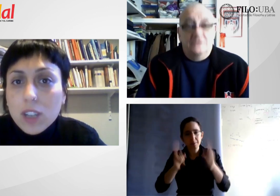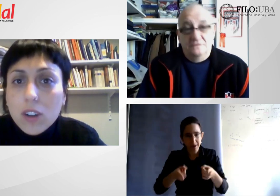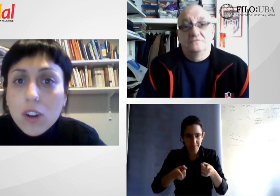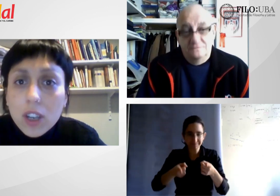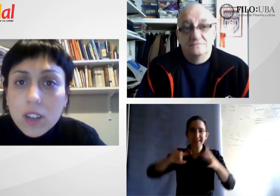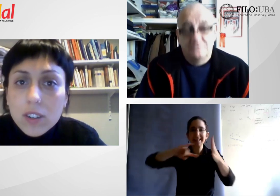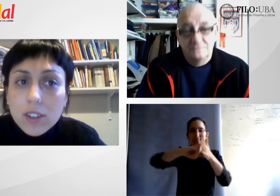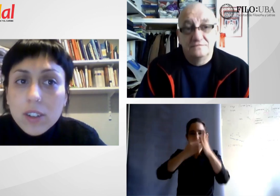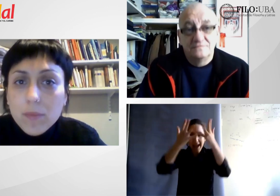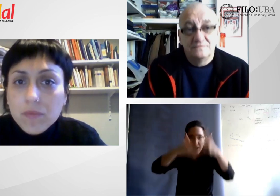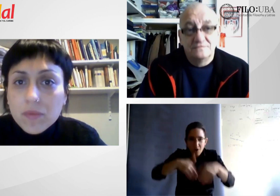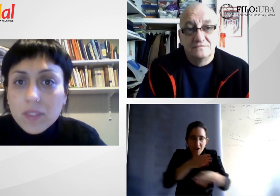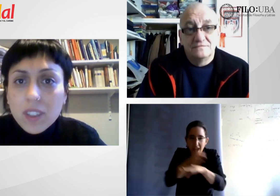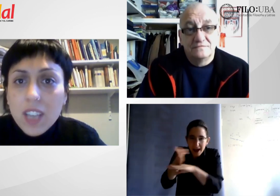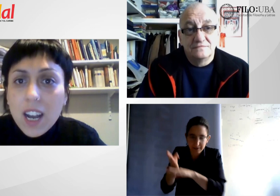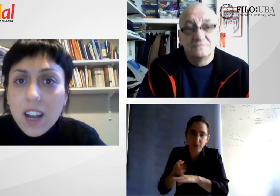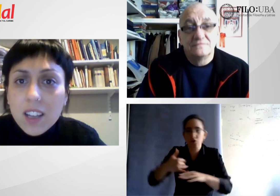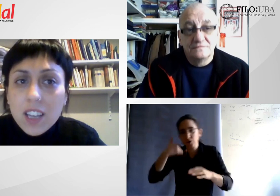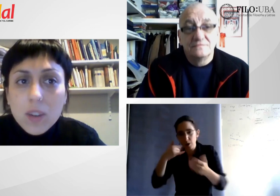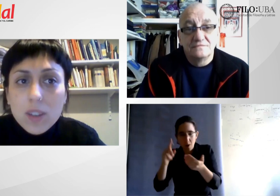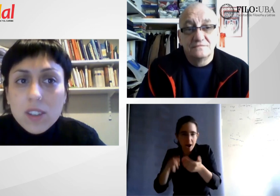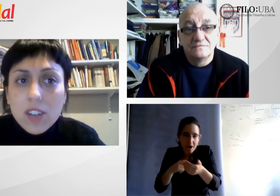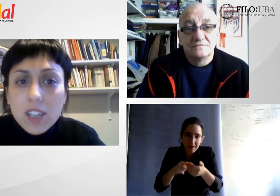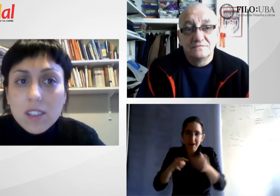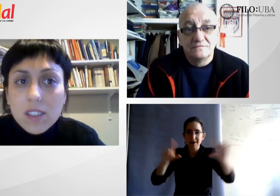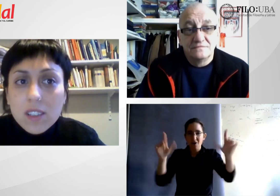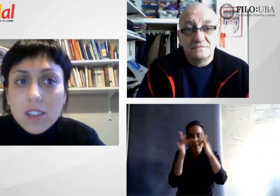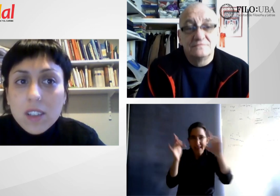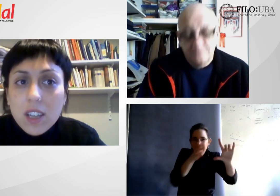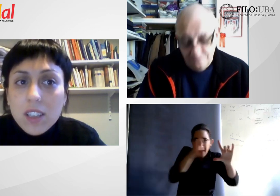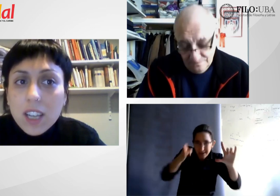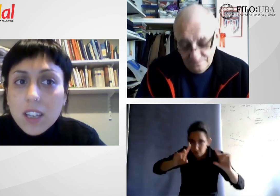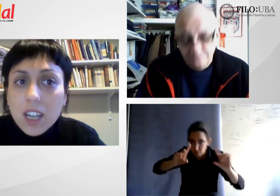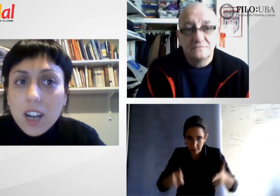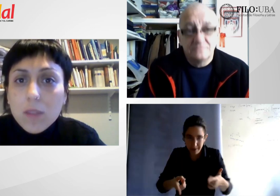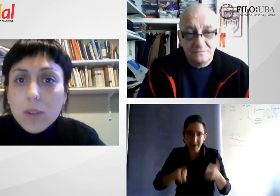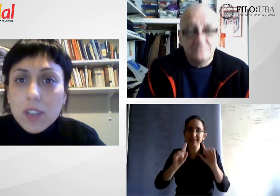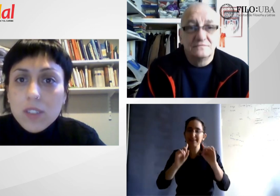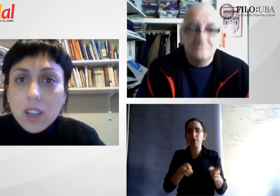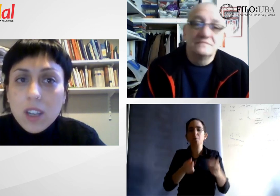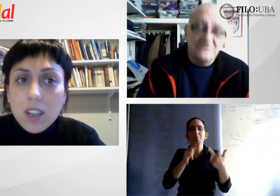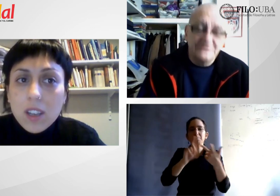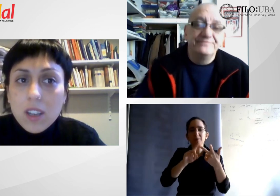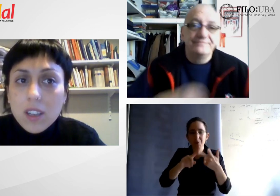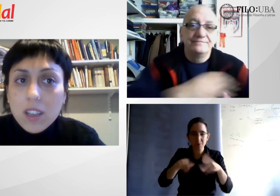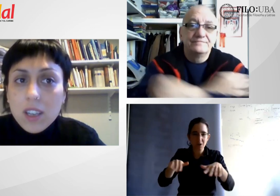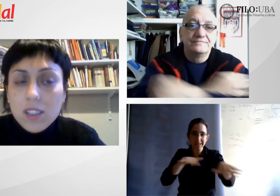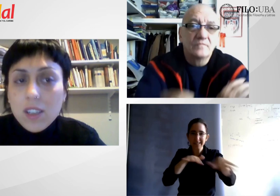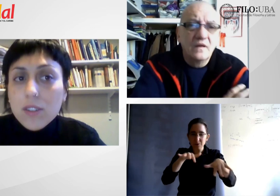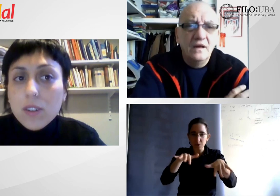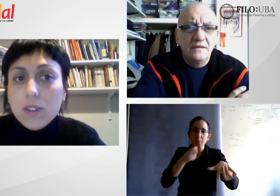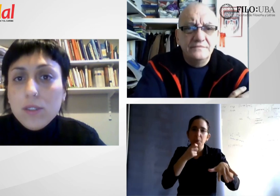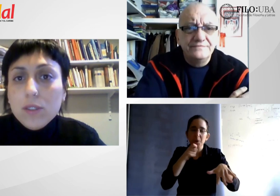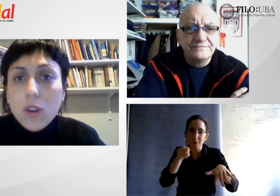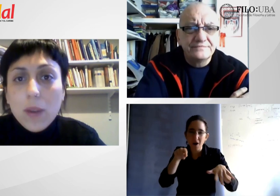lo tecnológico, ¿no? Y a adecuaciones técnicas como esto que